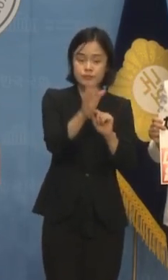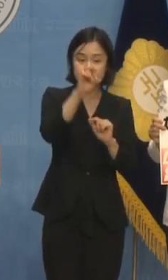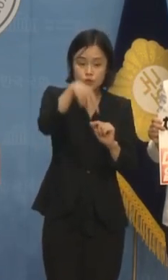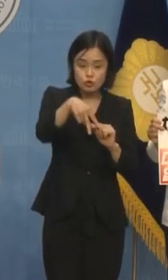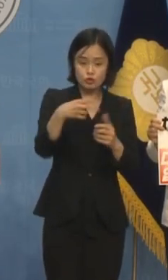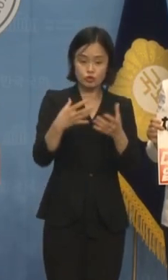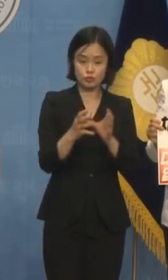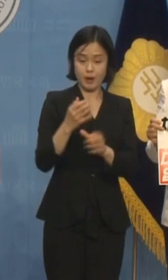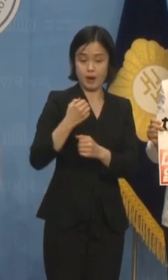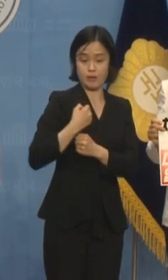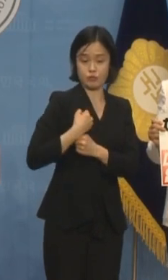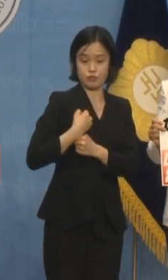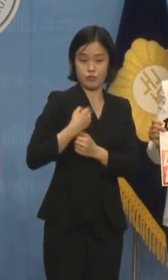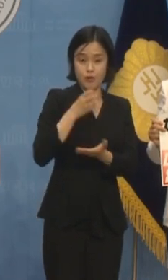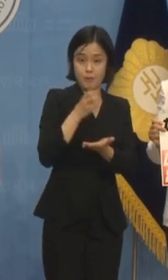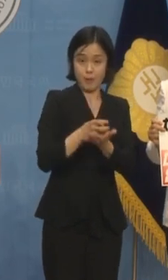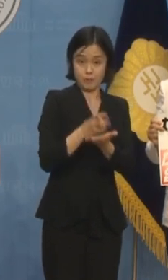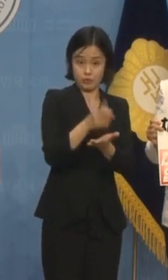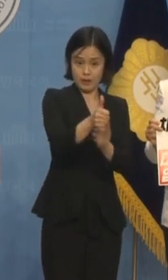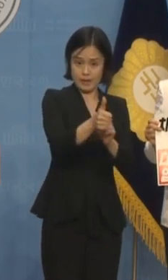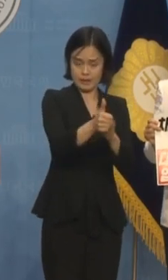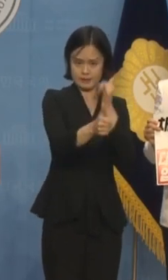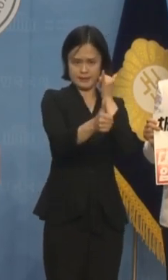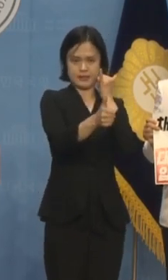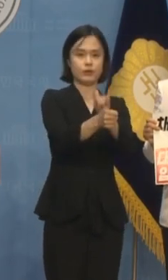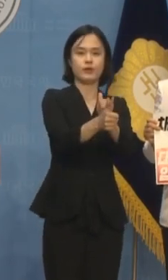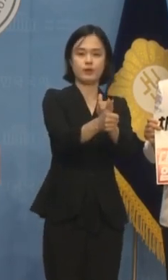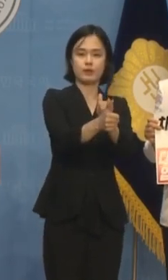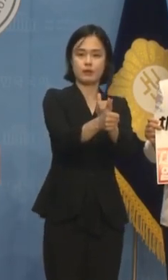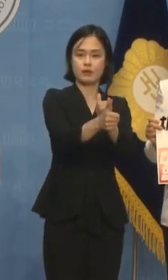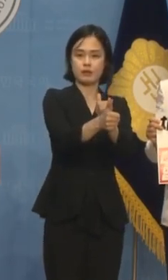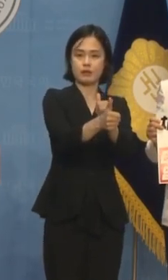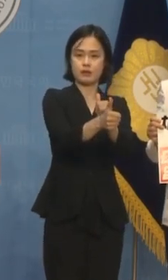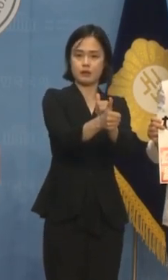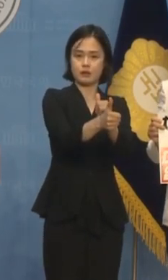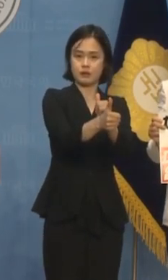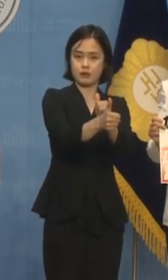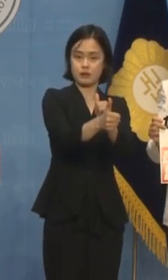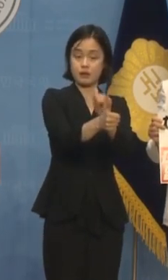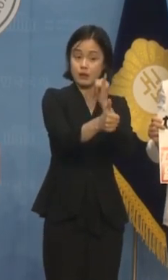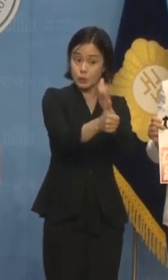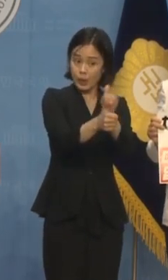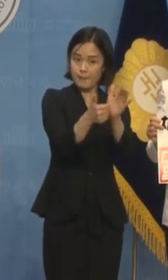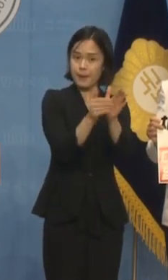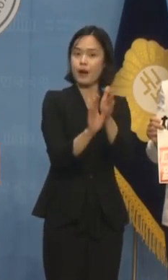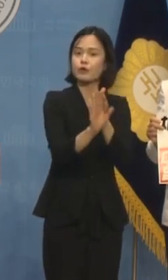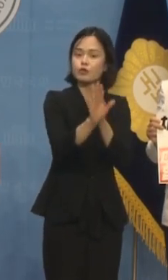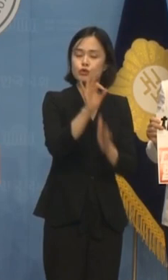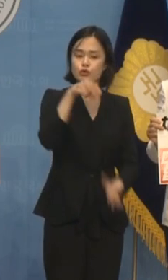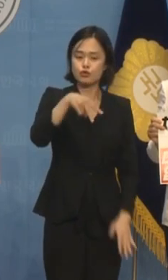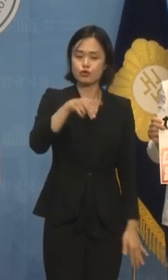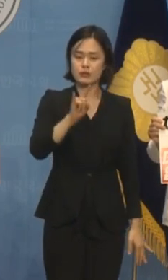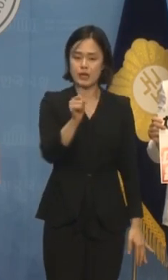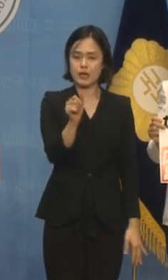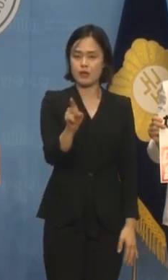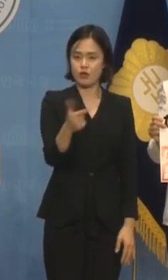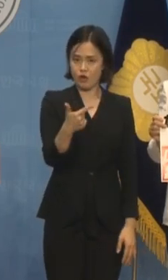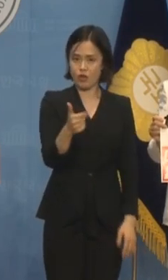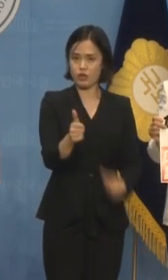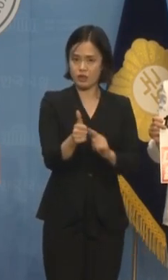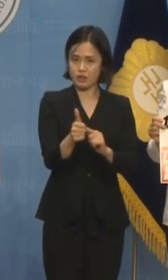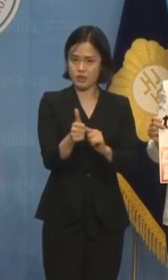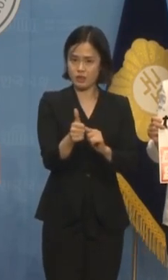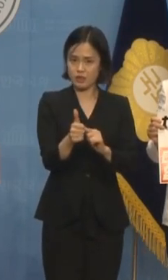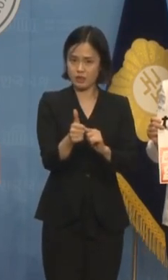국방부 법무관리관에게 전화를 합니다. 바로 이 통화 직후 유재현은 경북경찰청에 전화를